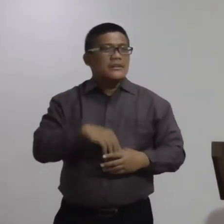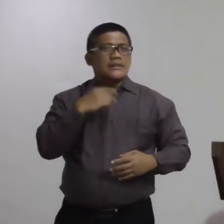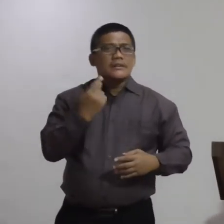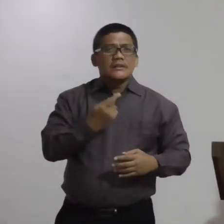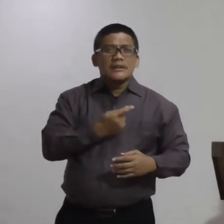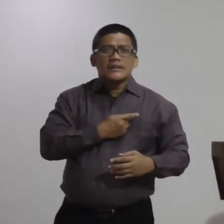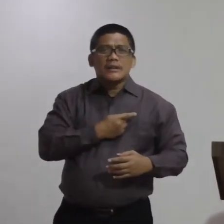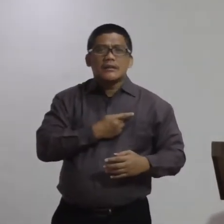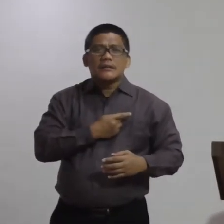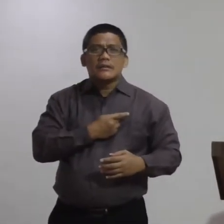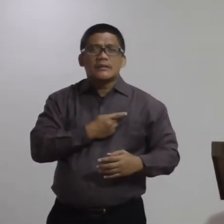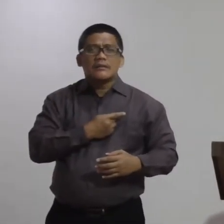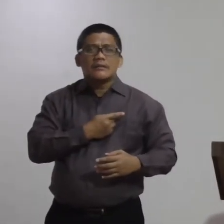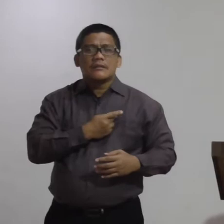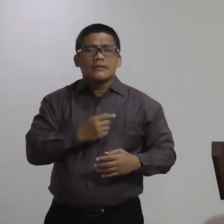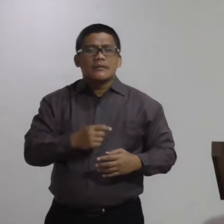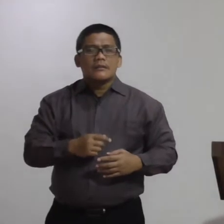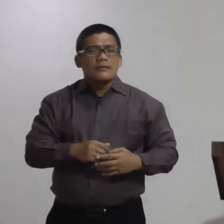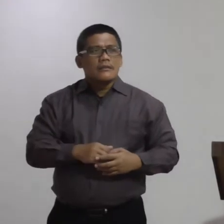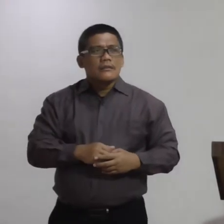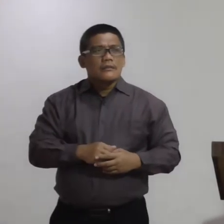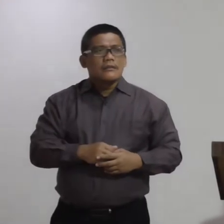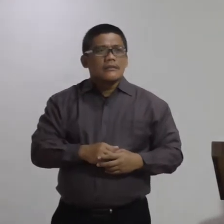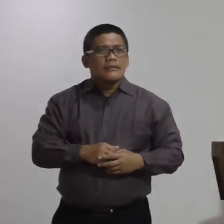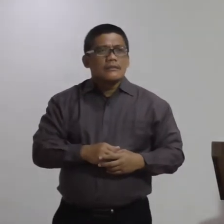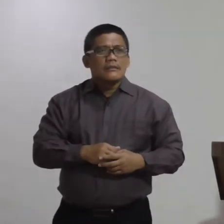kita seolah-olah